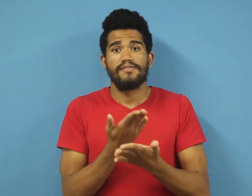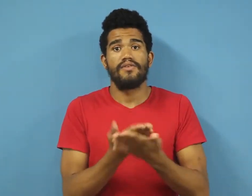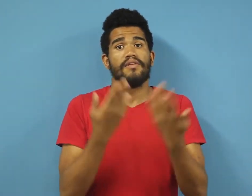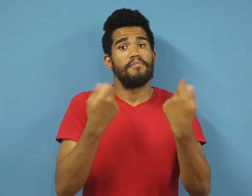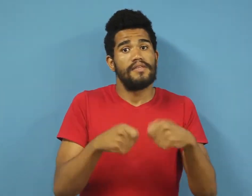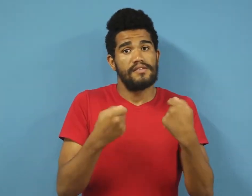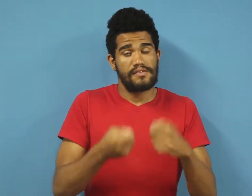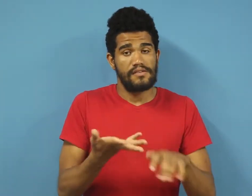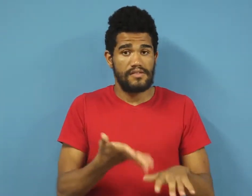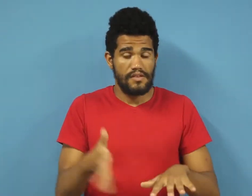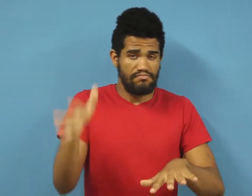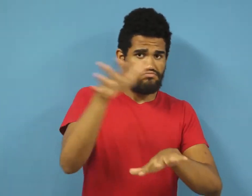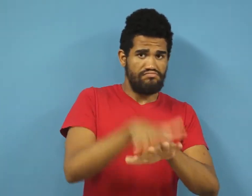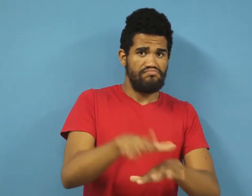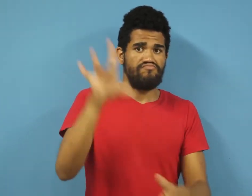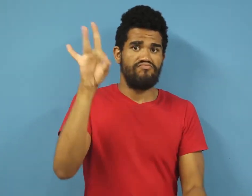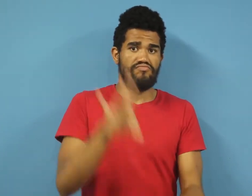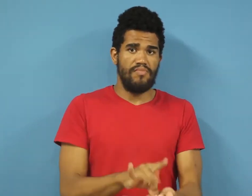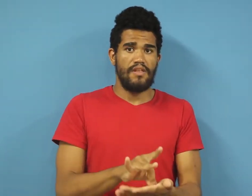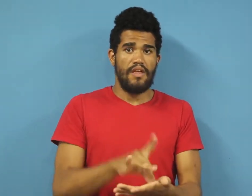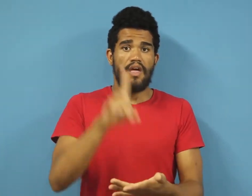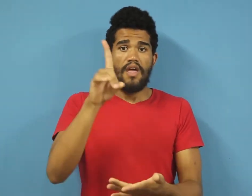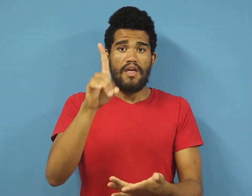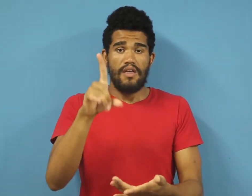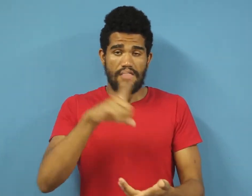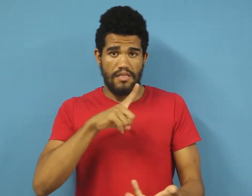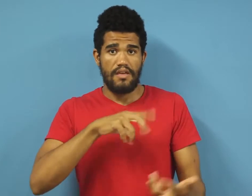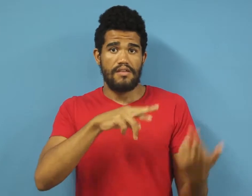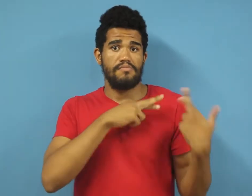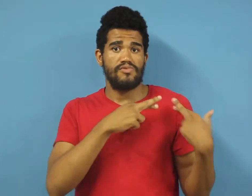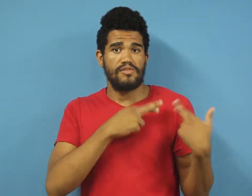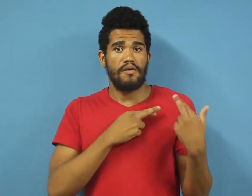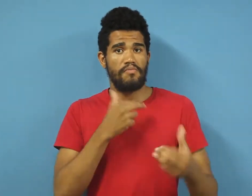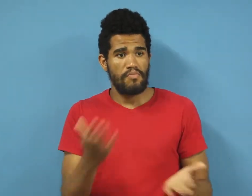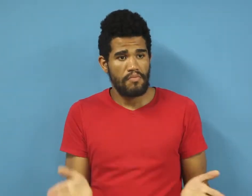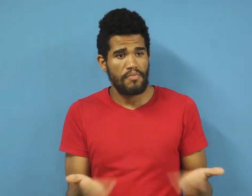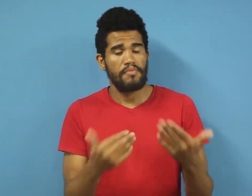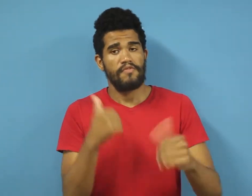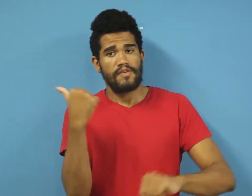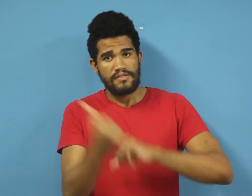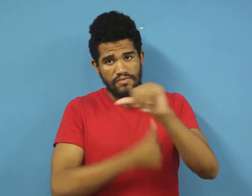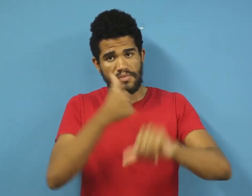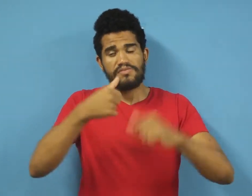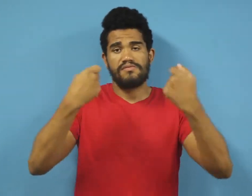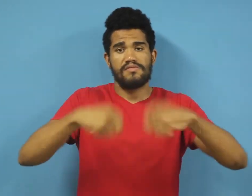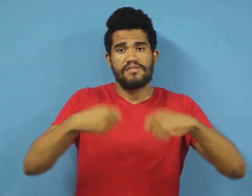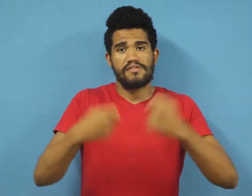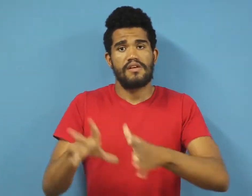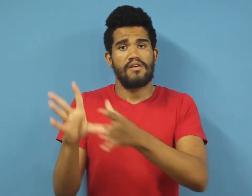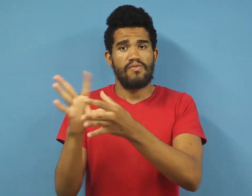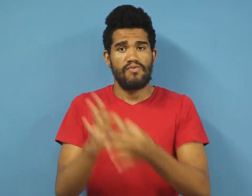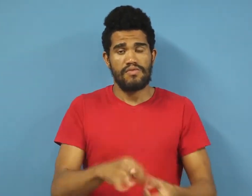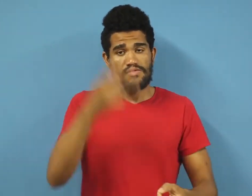inclusiva e, portanto, é responsável por promover as transformações necessárias em seu contexto para garantir